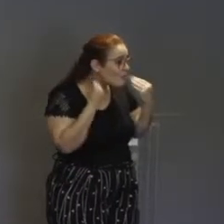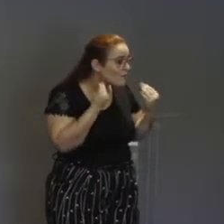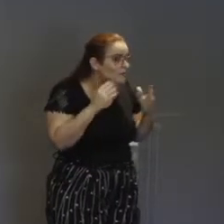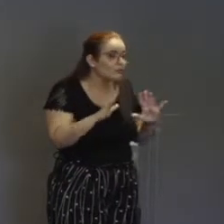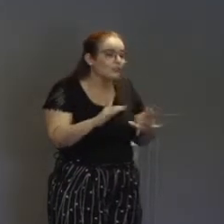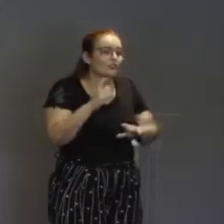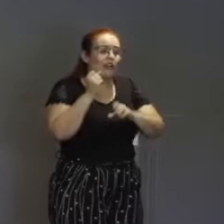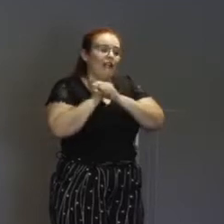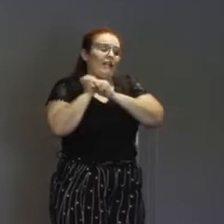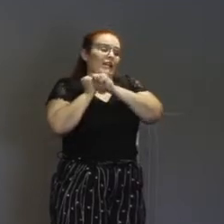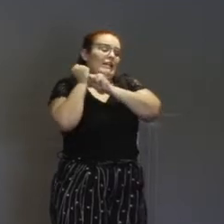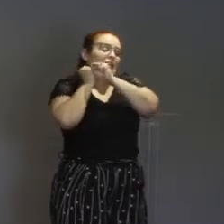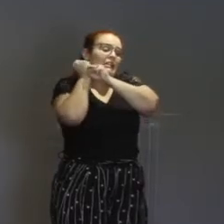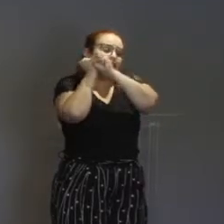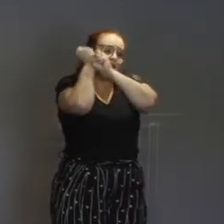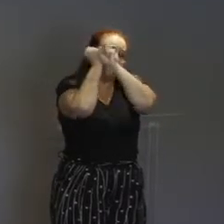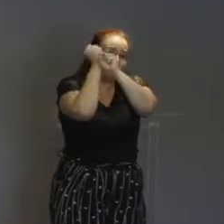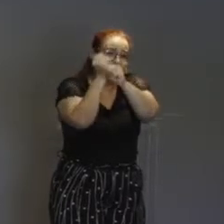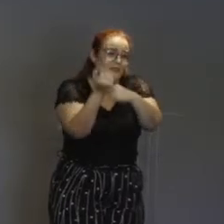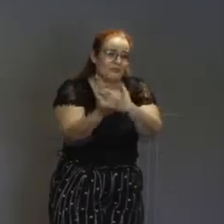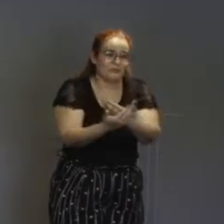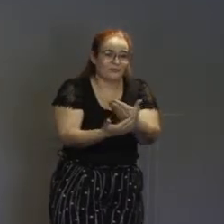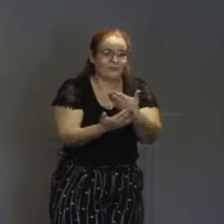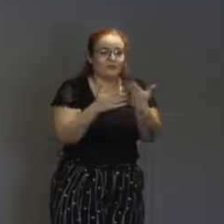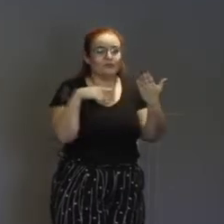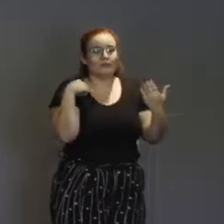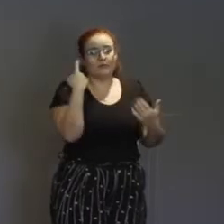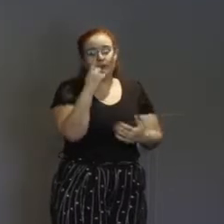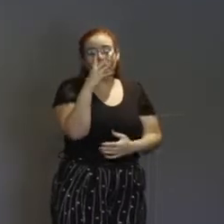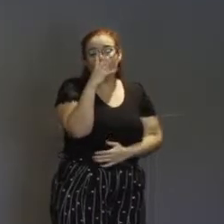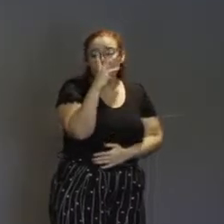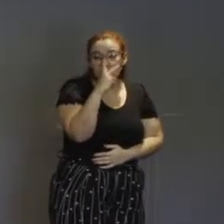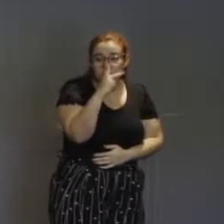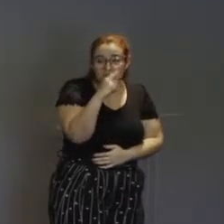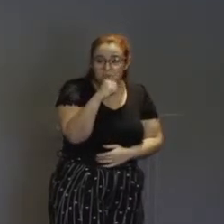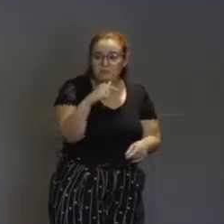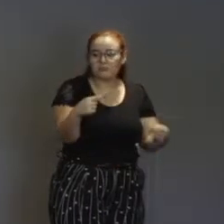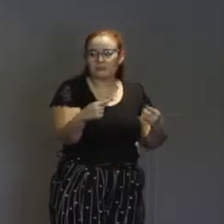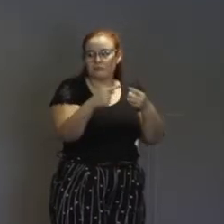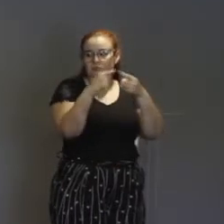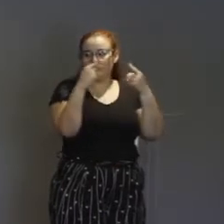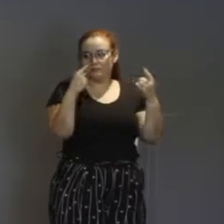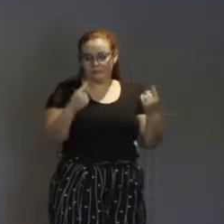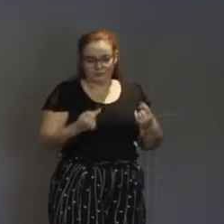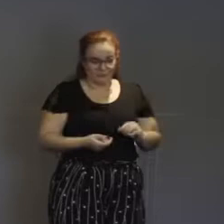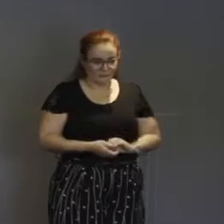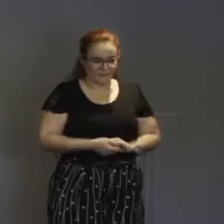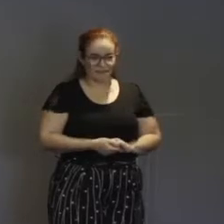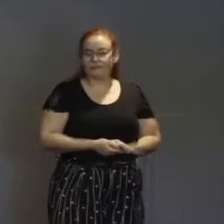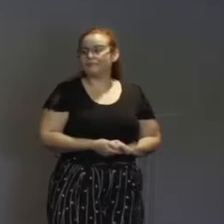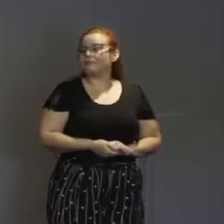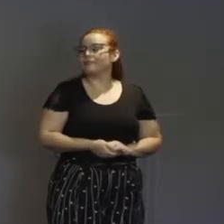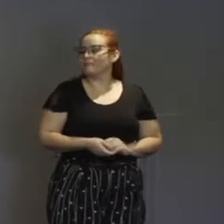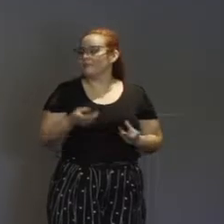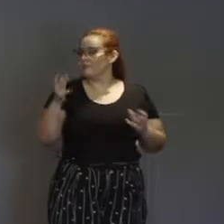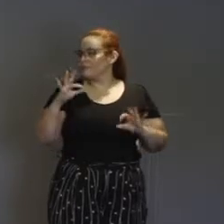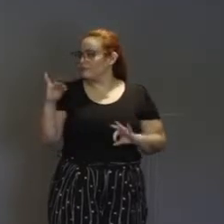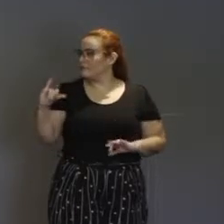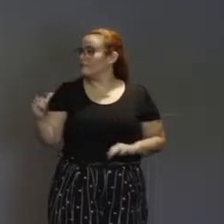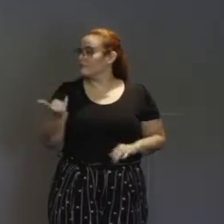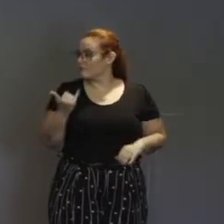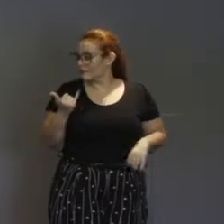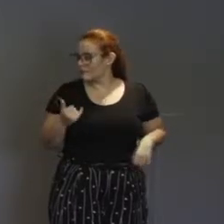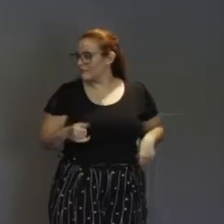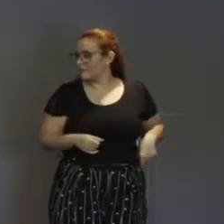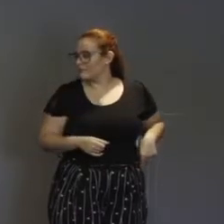décadas, né? Então, a gente vem demorando para assimilar muitas das mensagens potentes que se desenvolvem, né? Maravilha. Gancho, Esse